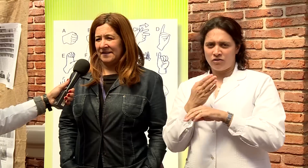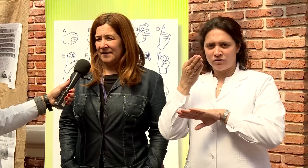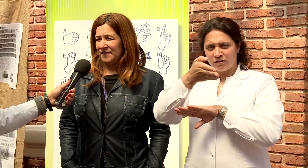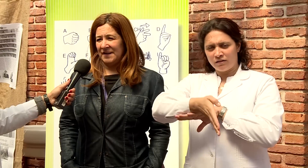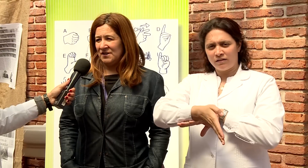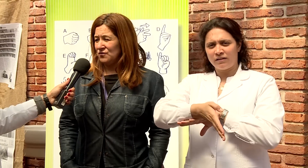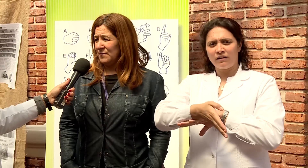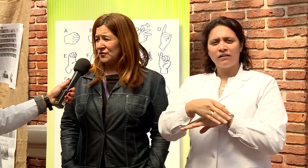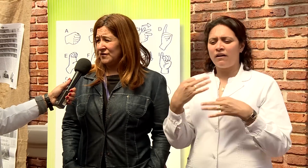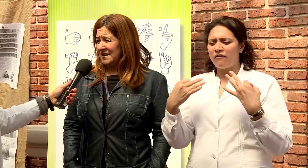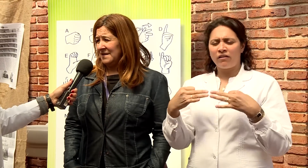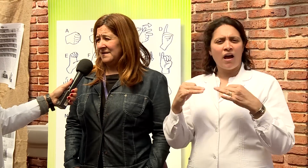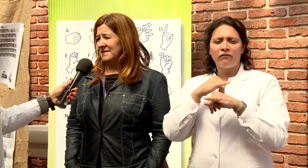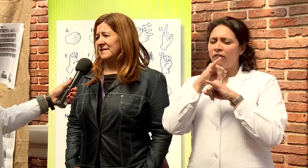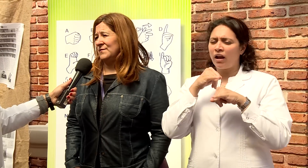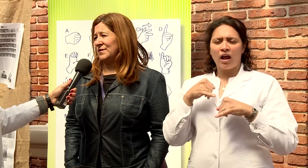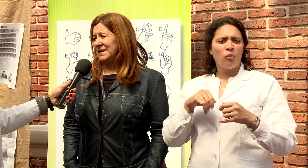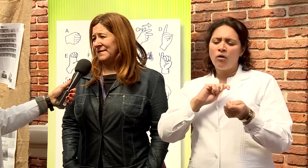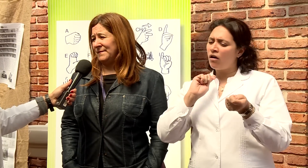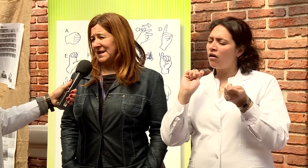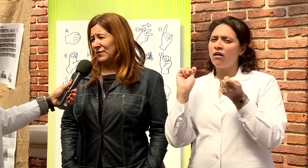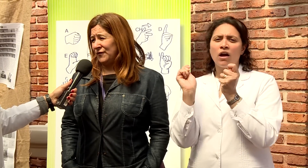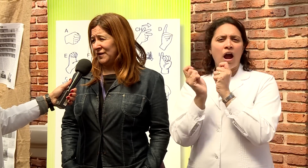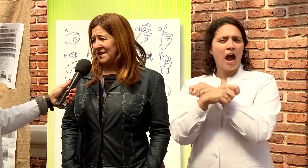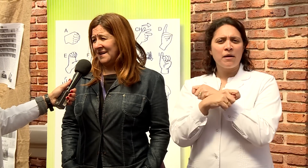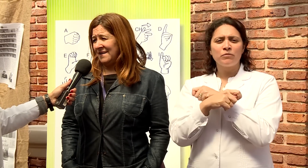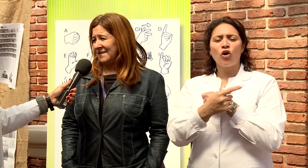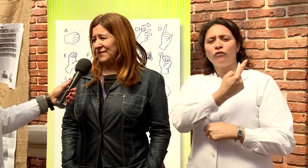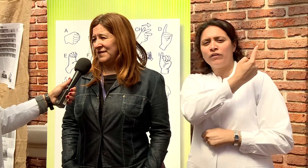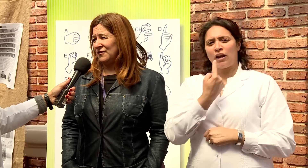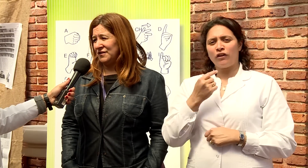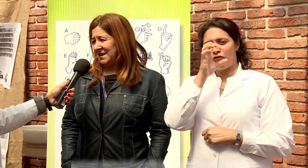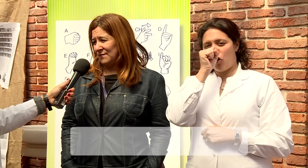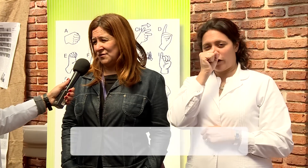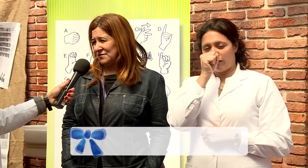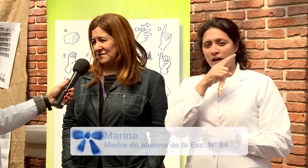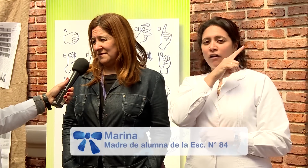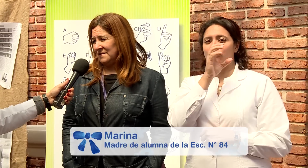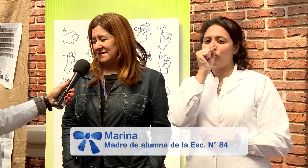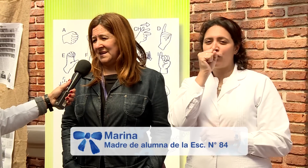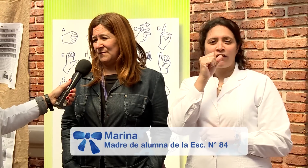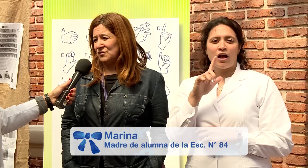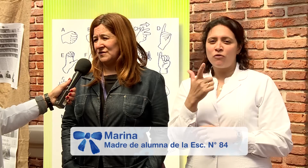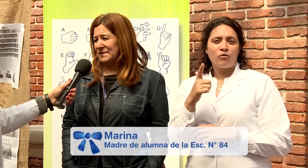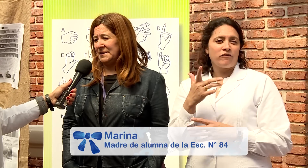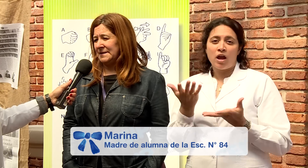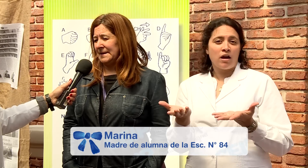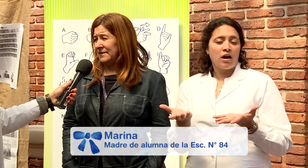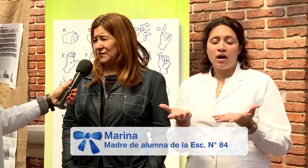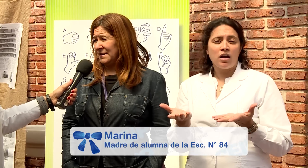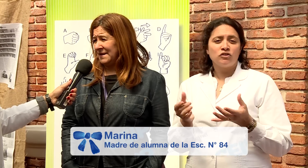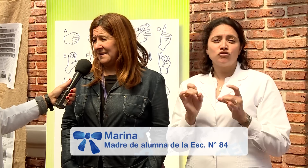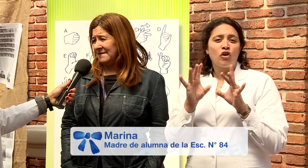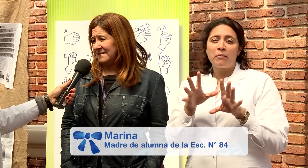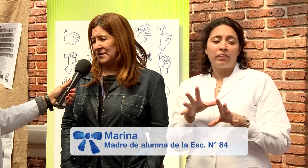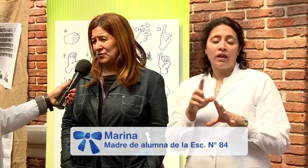verdad que feliz, un cambio total, porque veníamos de Florida, en Florida no teníamos solamente